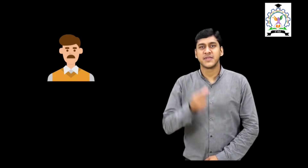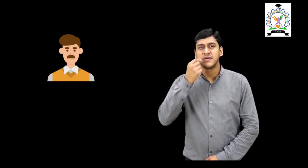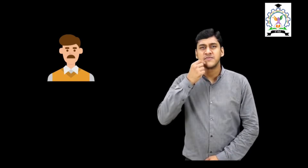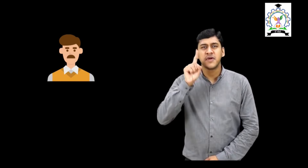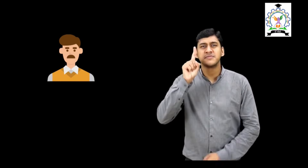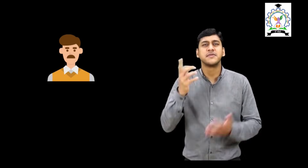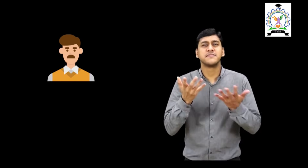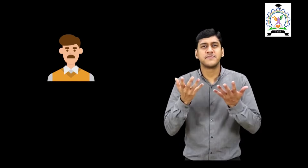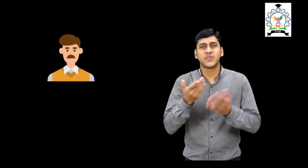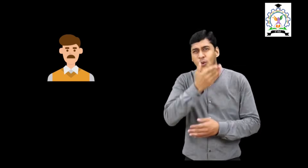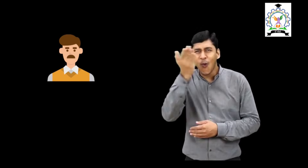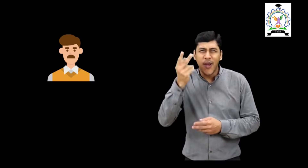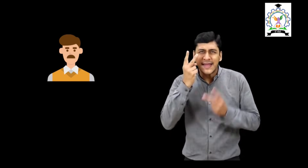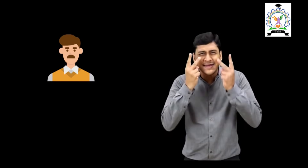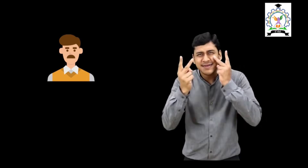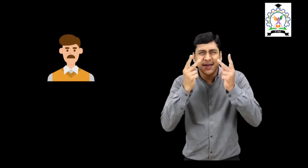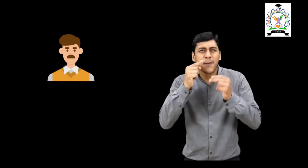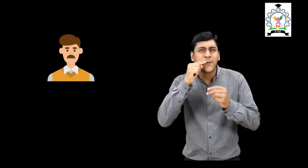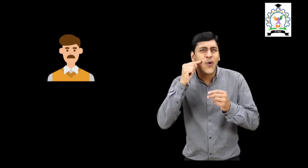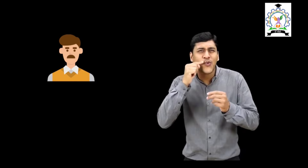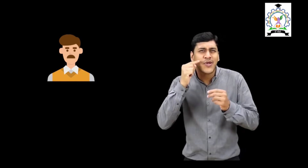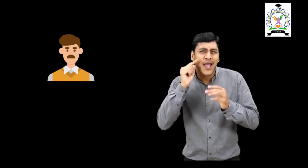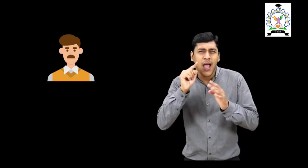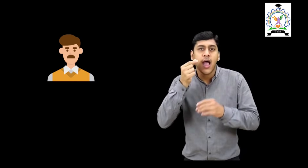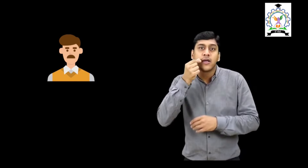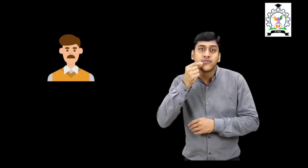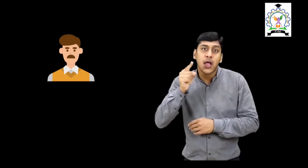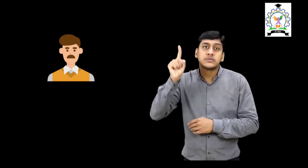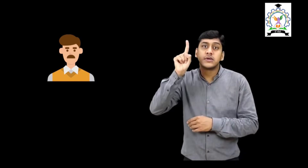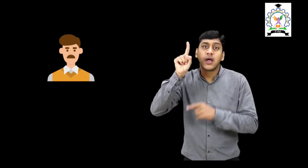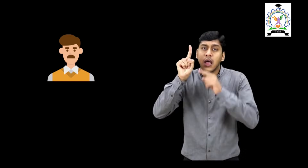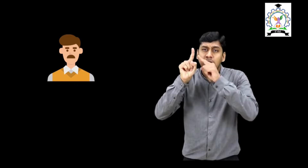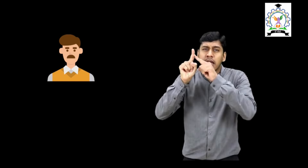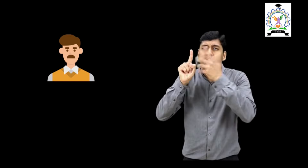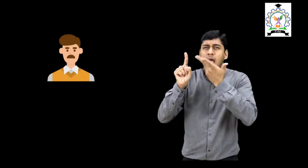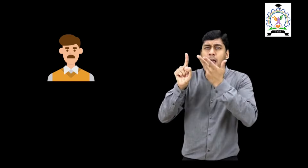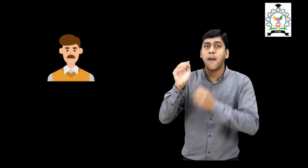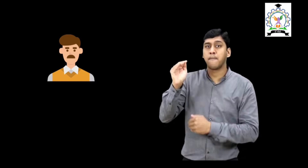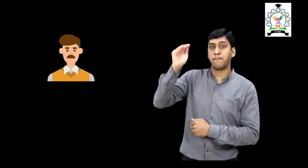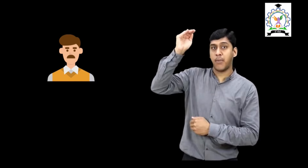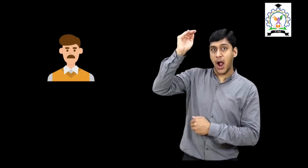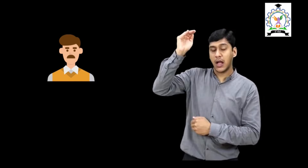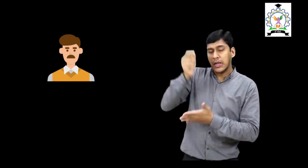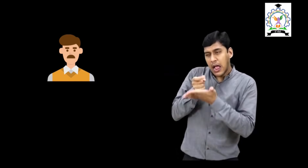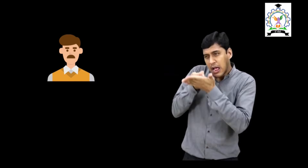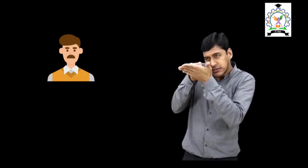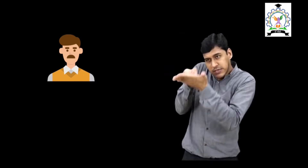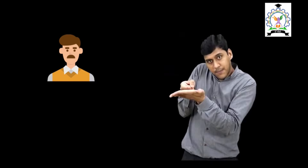पिता। यह संकेत ऐसा इसलिए है, जैसे कि आप सभी ने देखा ही होगा, पिताजी की मूछें होती हैं